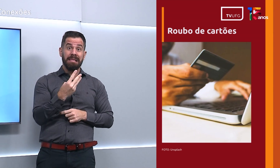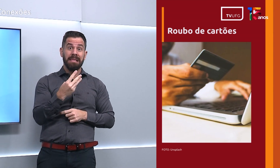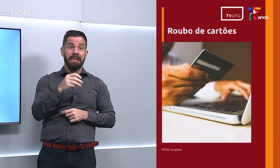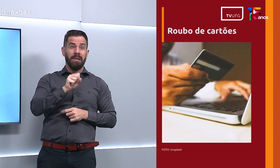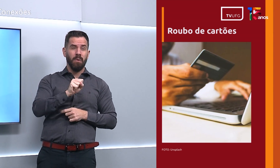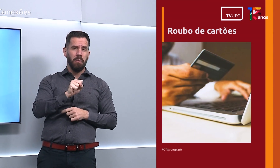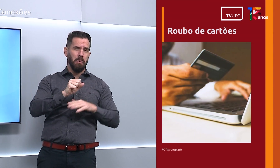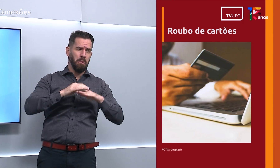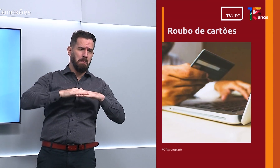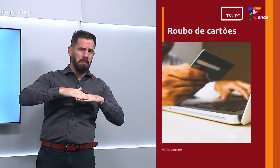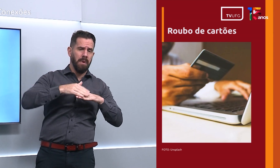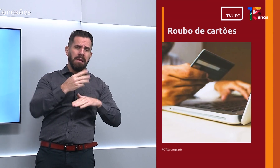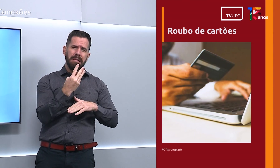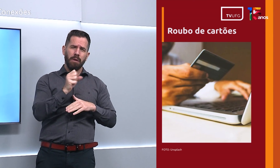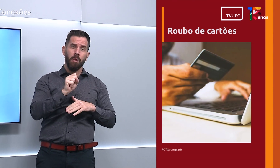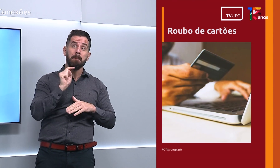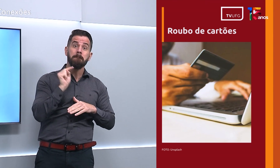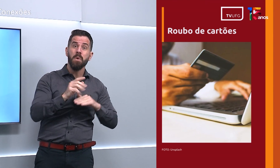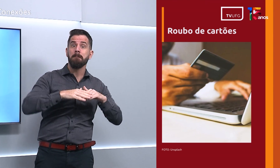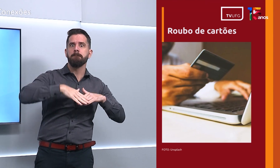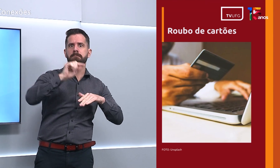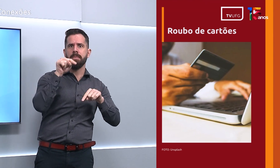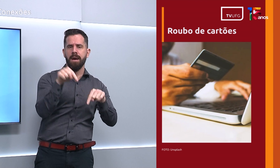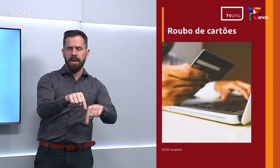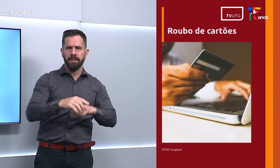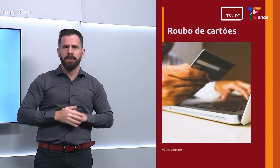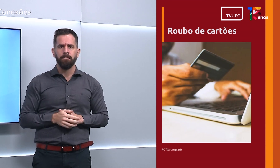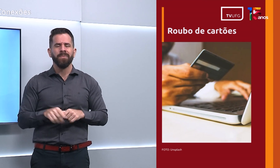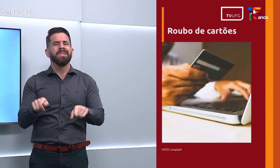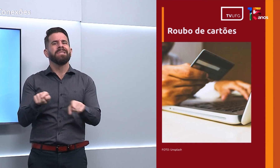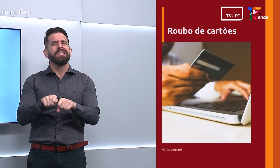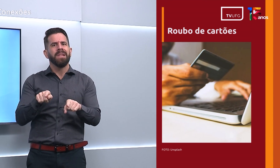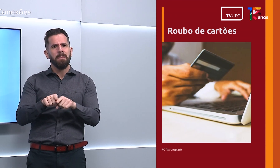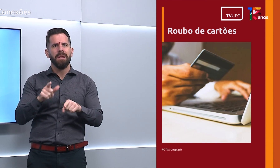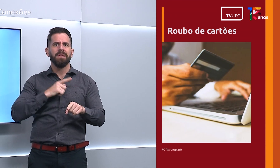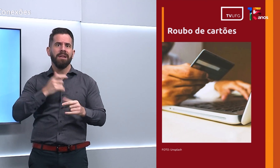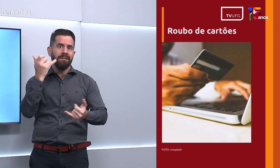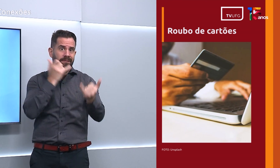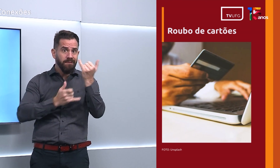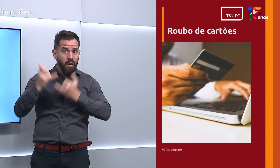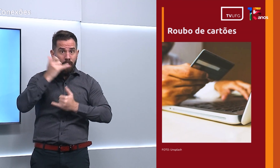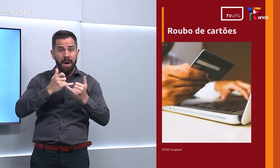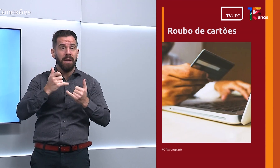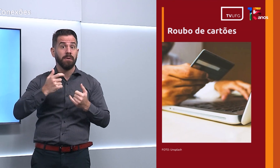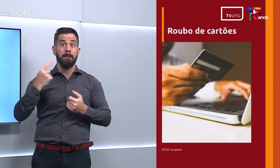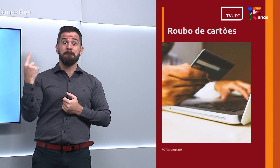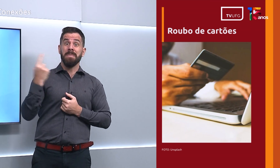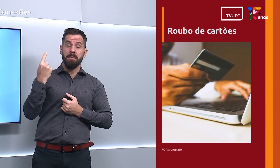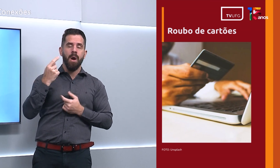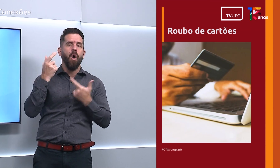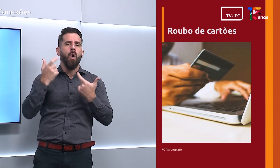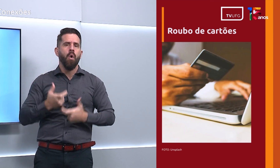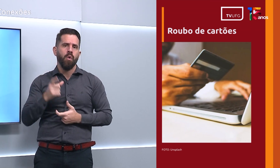o país com maior frequência de roubo de informações de cartões de pagamento é os Estados Unidos.